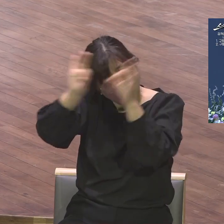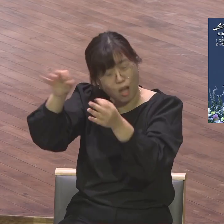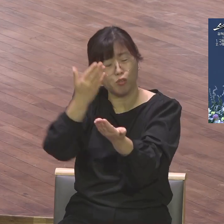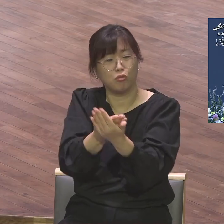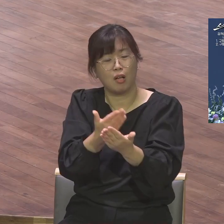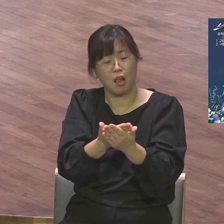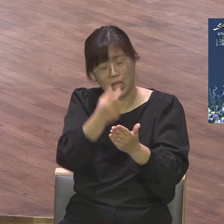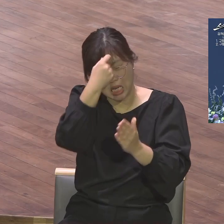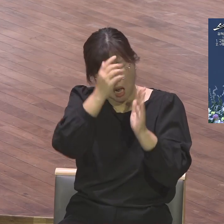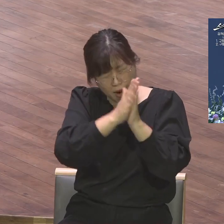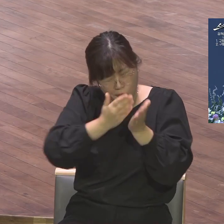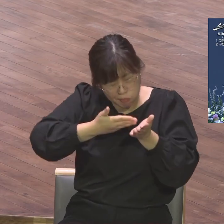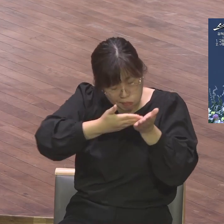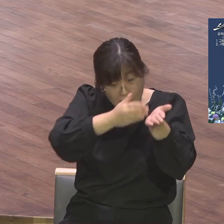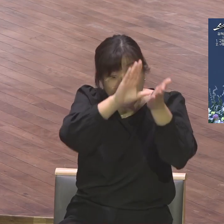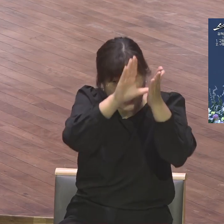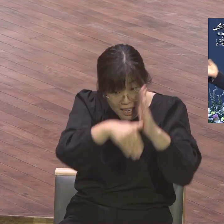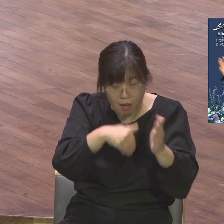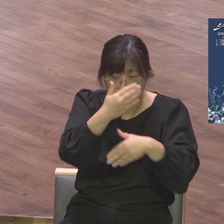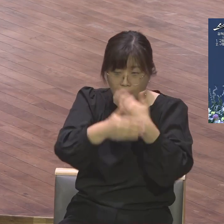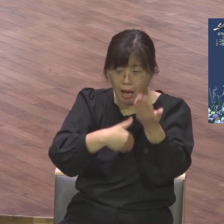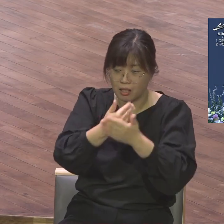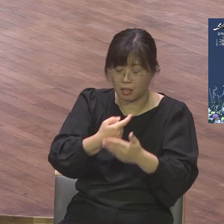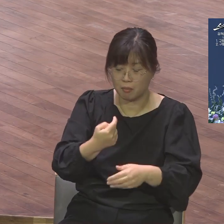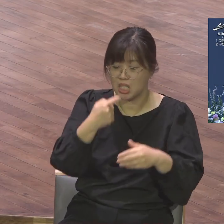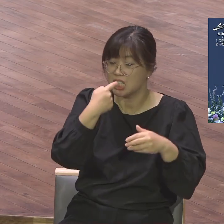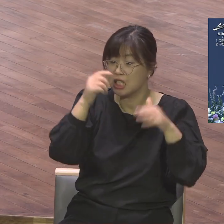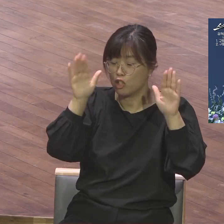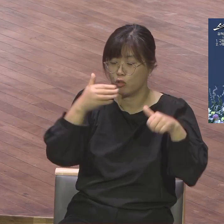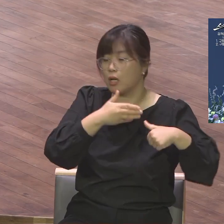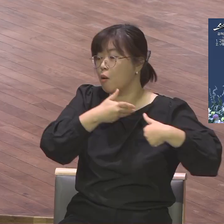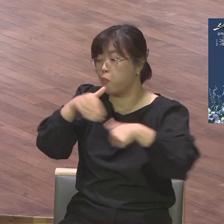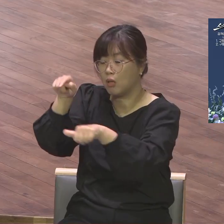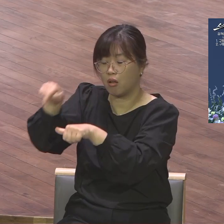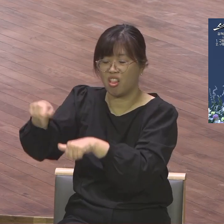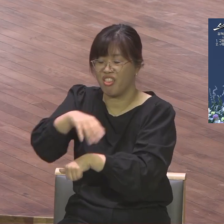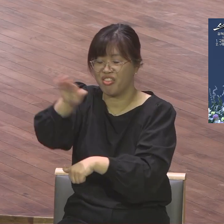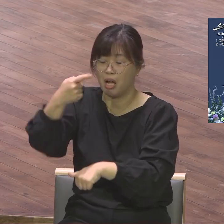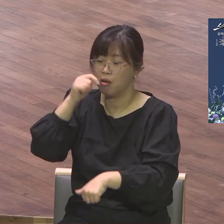하나님이 들으셨고 하룻밤 사이에 깨끗하게 해결해버렸어요.